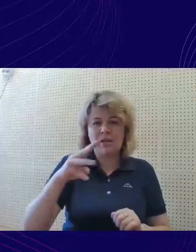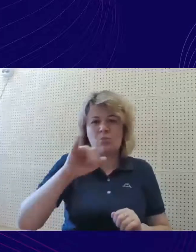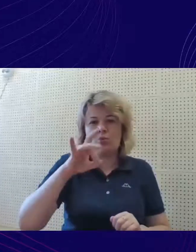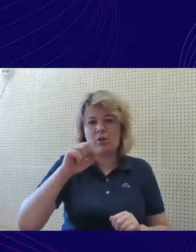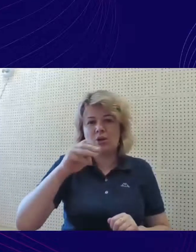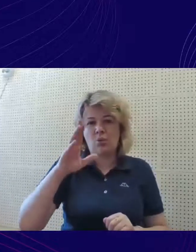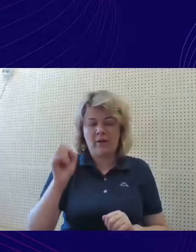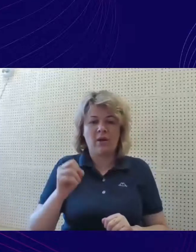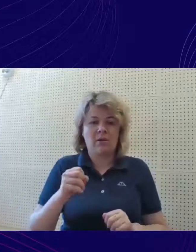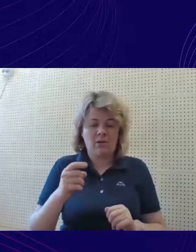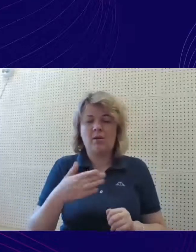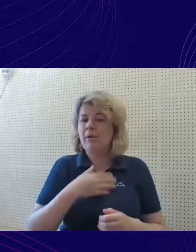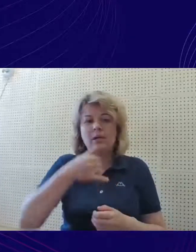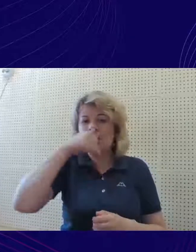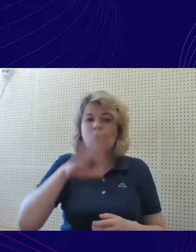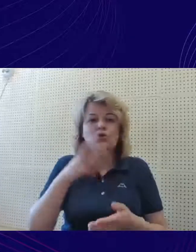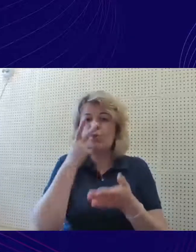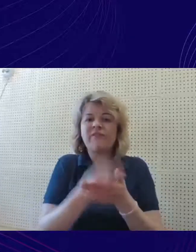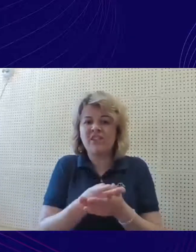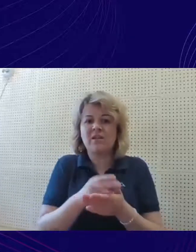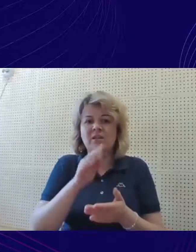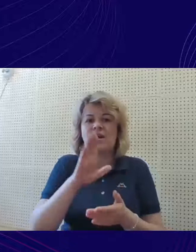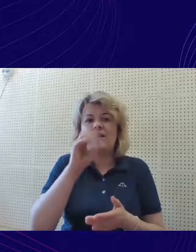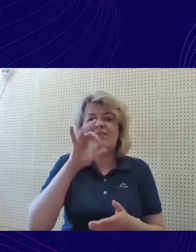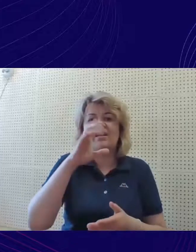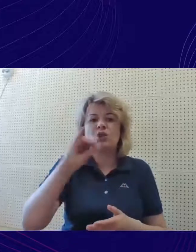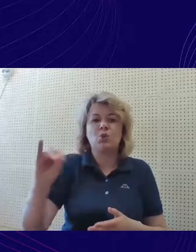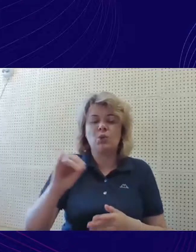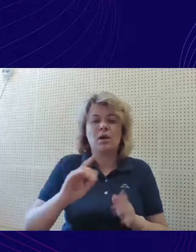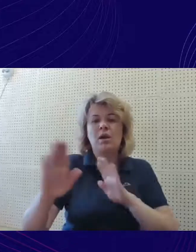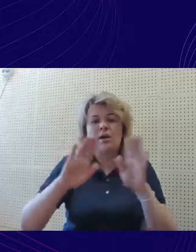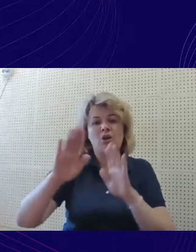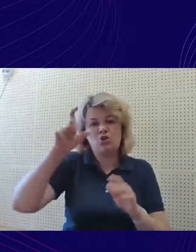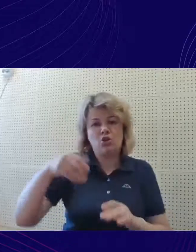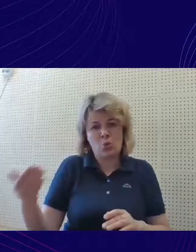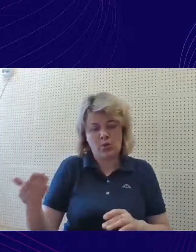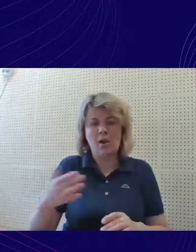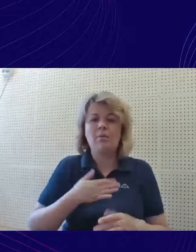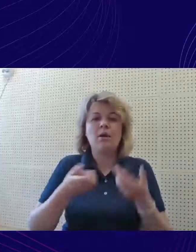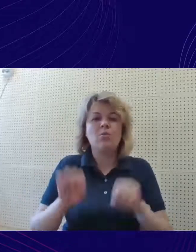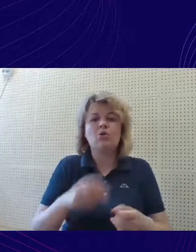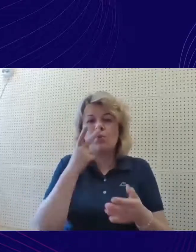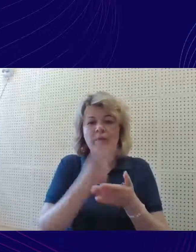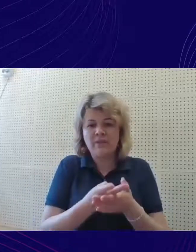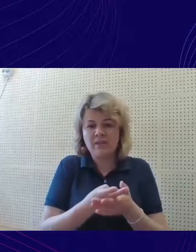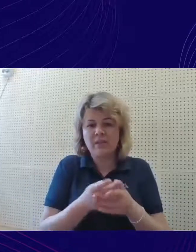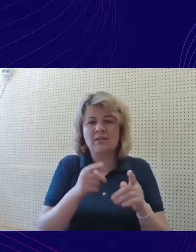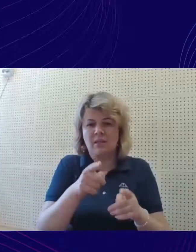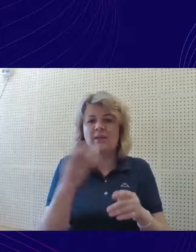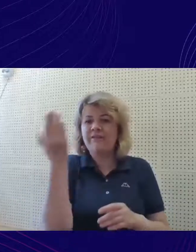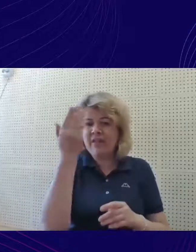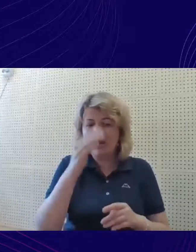в режиссерской версии. Мы можем увидеть только фильм, в титрах которого стоит фамилия Иван